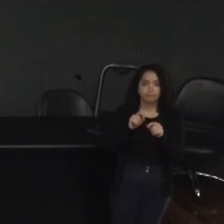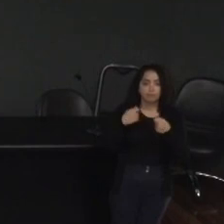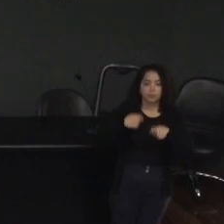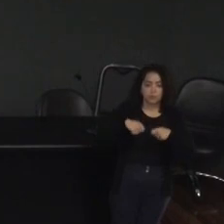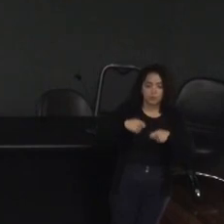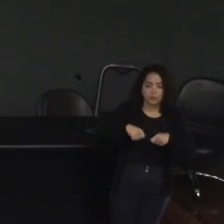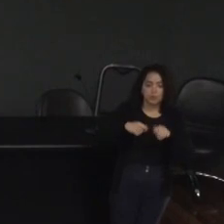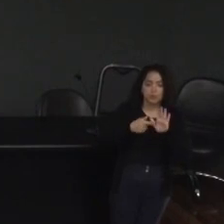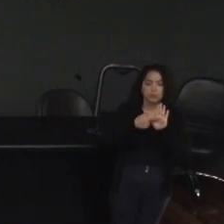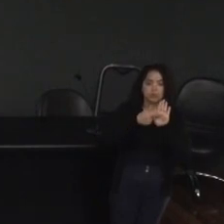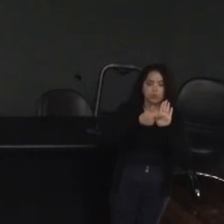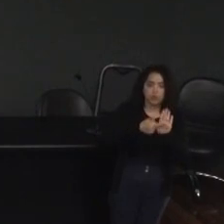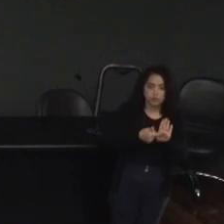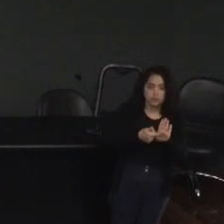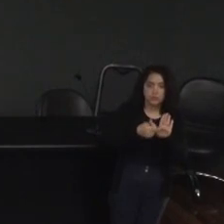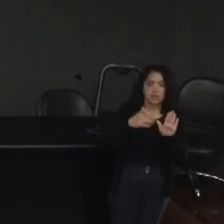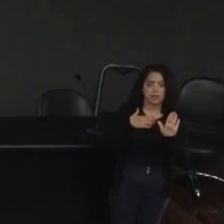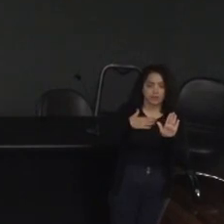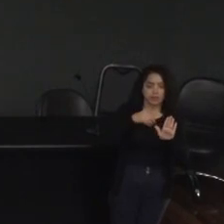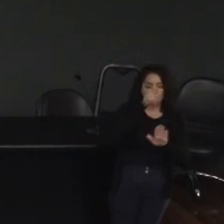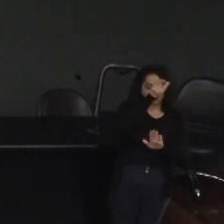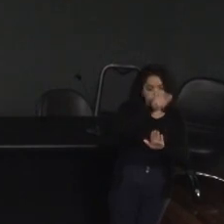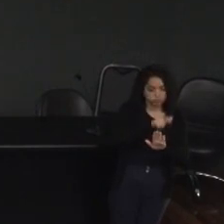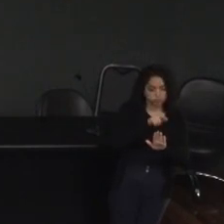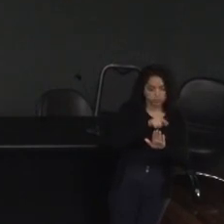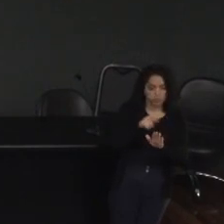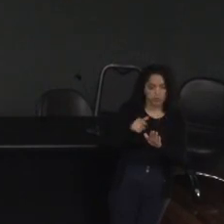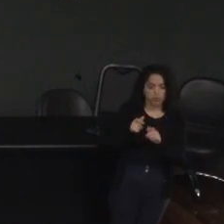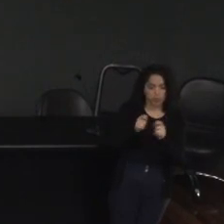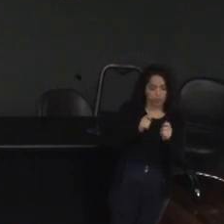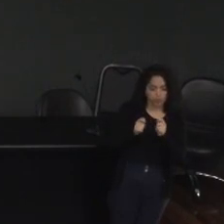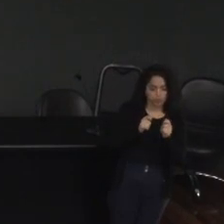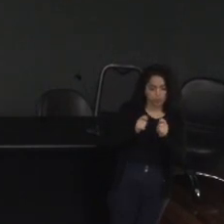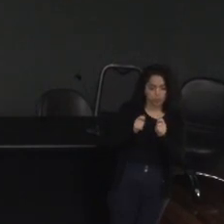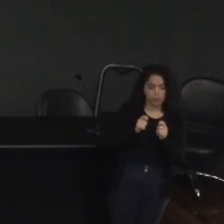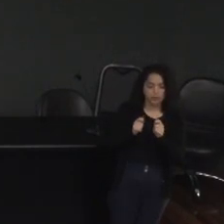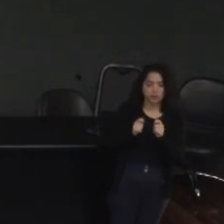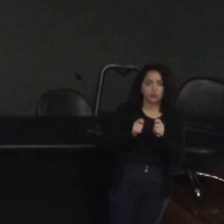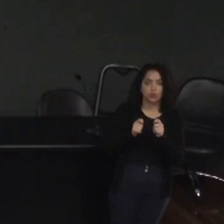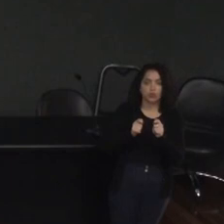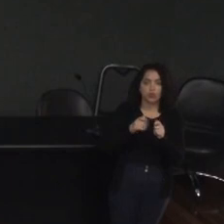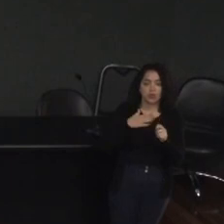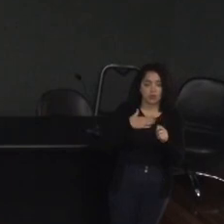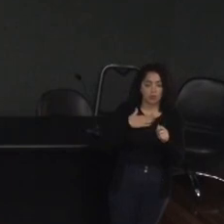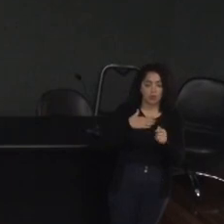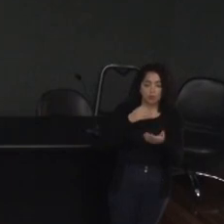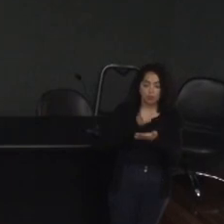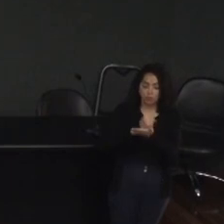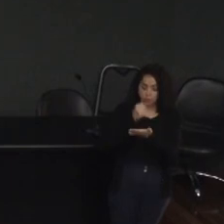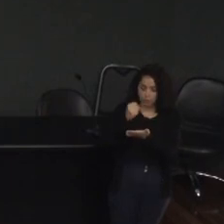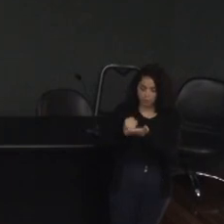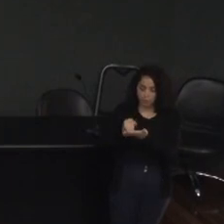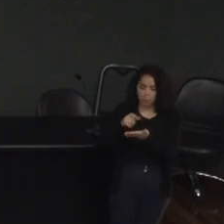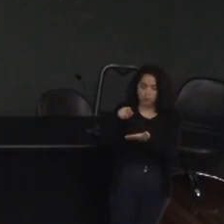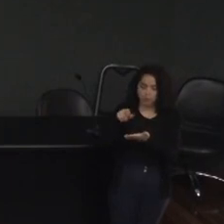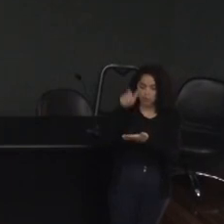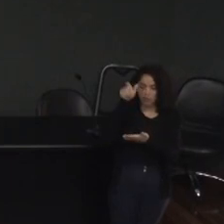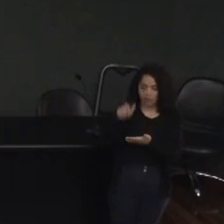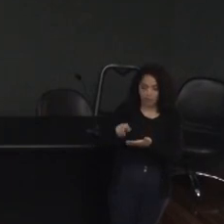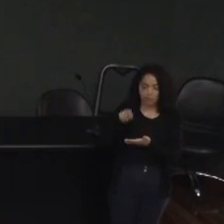que dizer que eu sou controlador de dados e que naquela relação o meu contratado é o